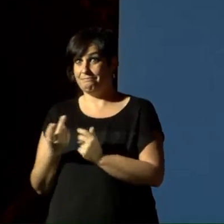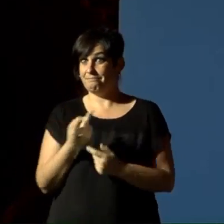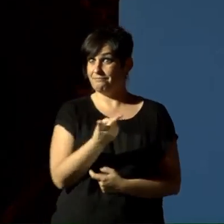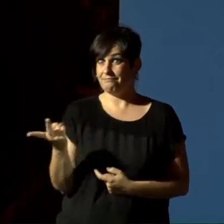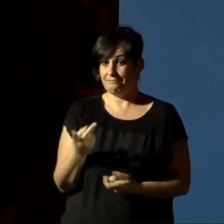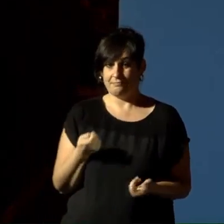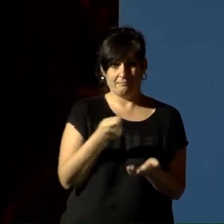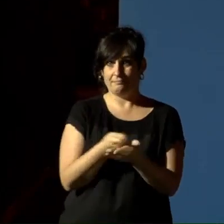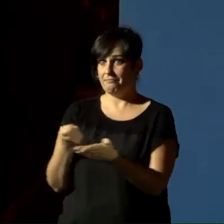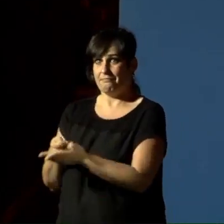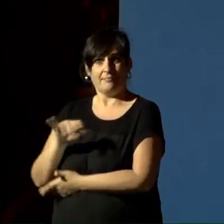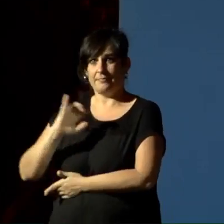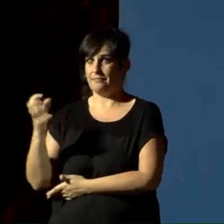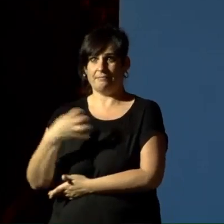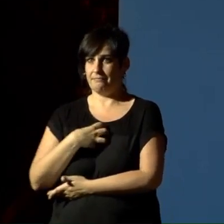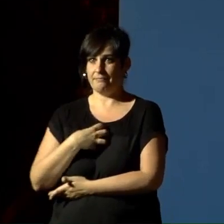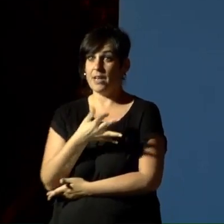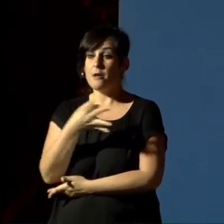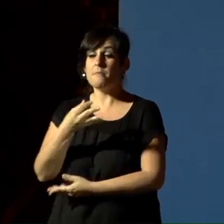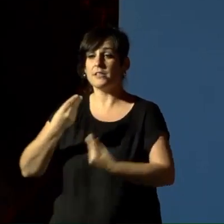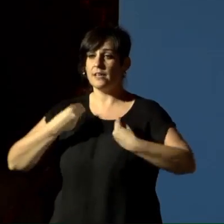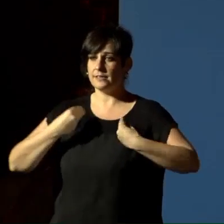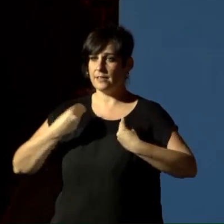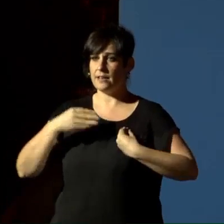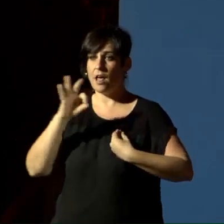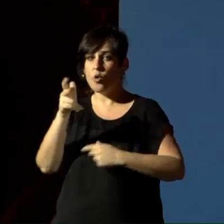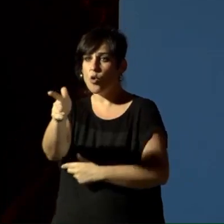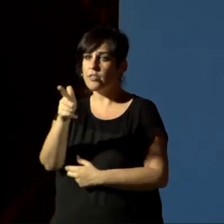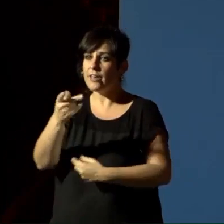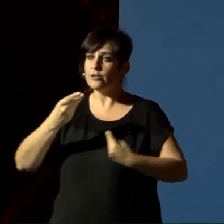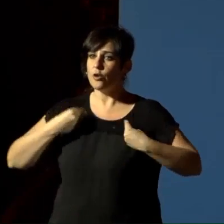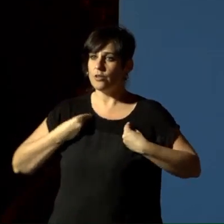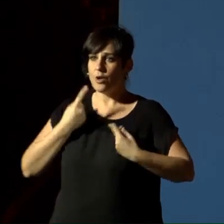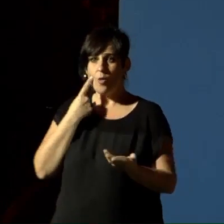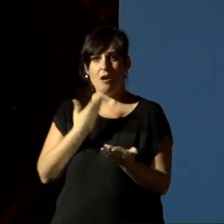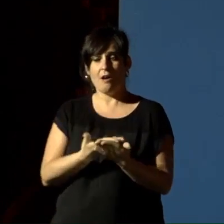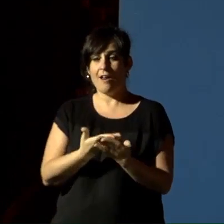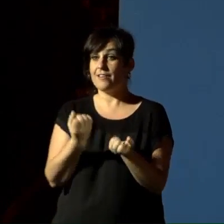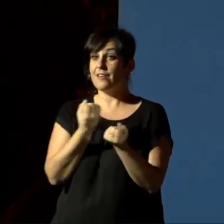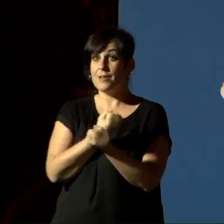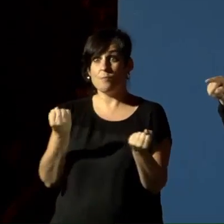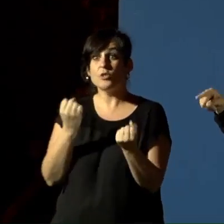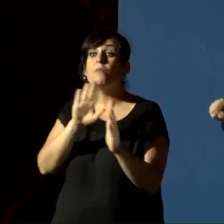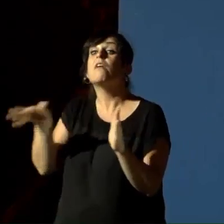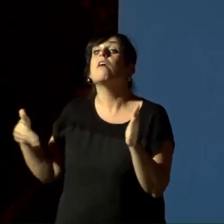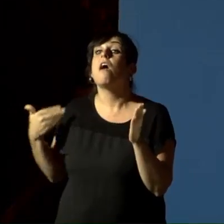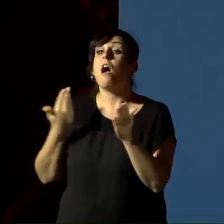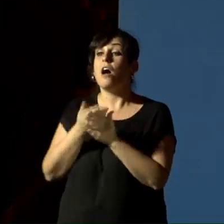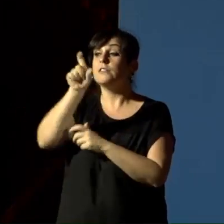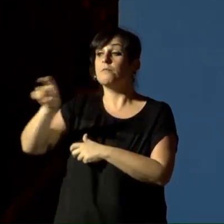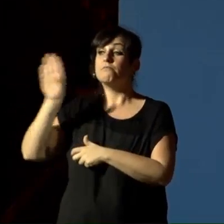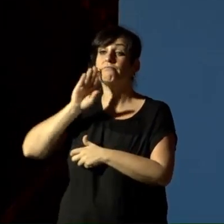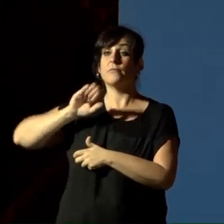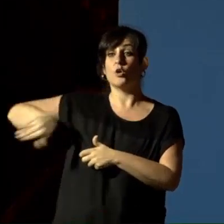tampouco garantir unha sanidade, un dereito á saúde, con os corruptos nas institucións que privatizan a